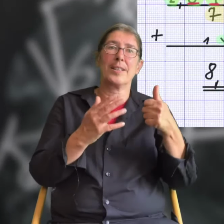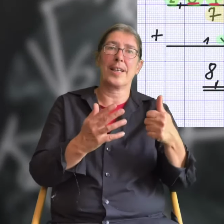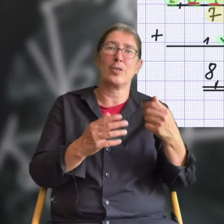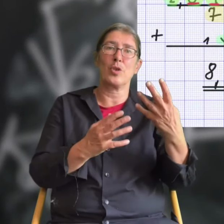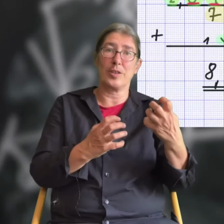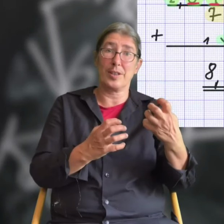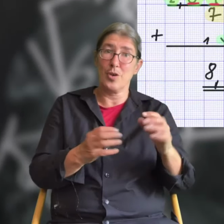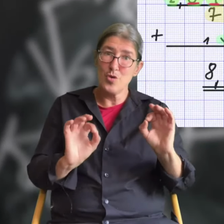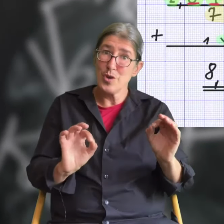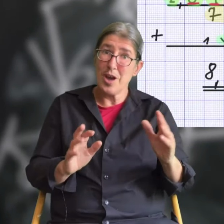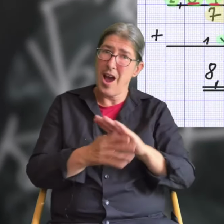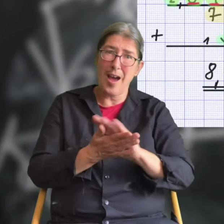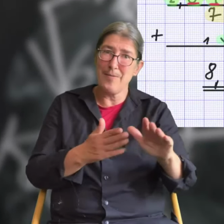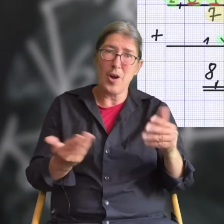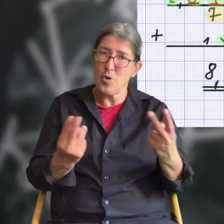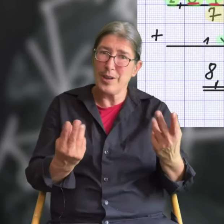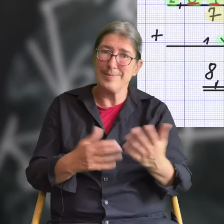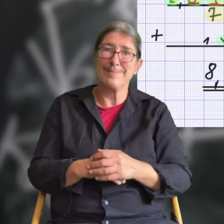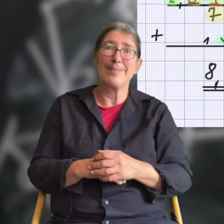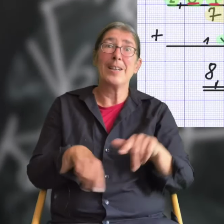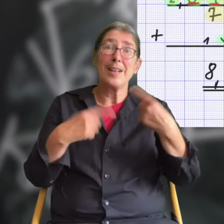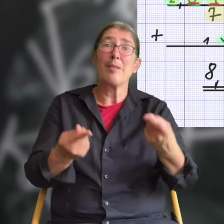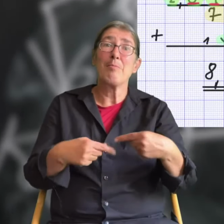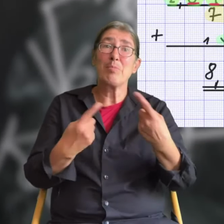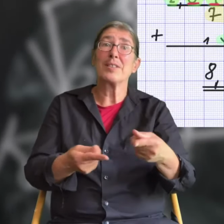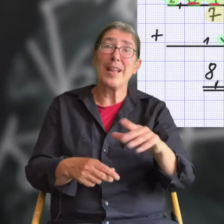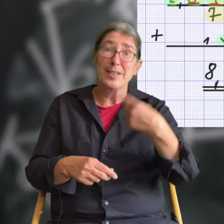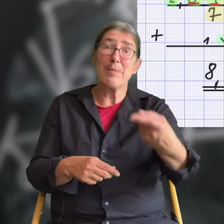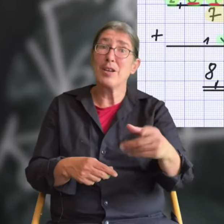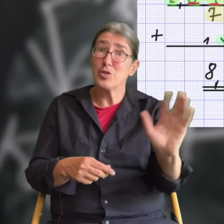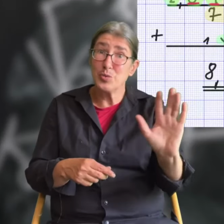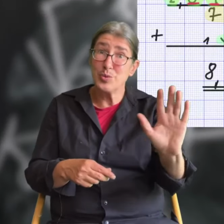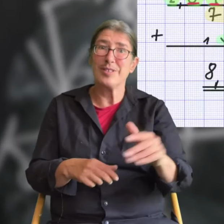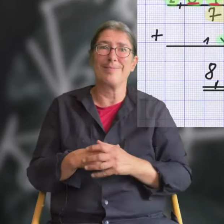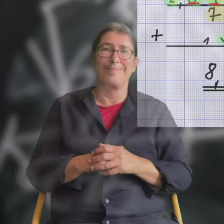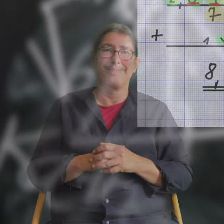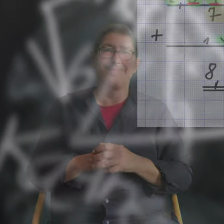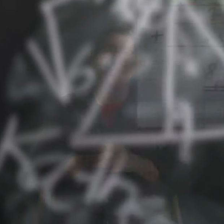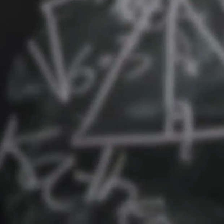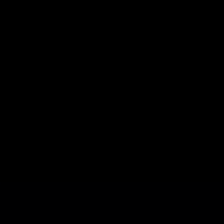11.046,96. Gut, das ist doch einfach, oder? Dann bis zum nächsten Mal. Tschüss!